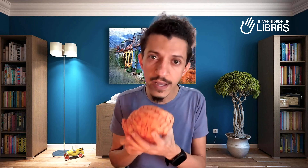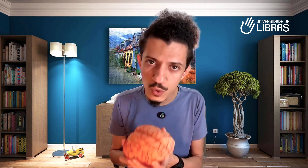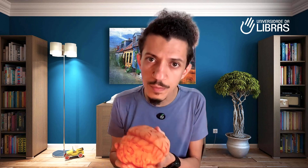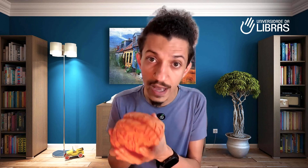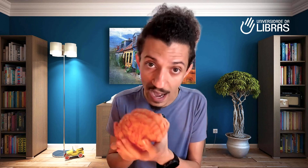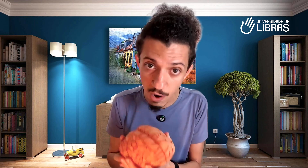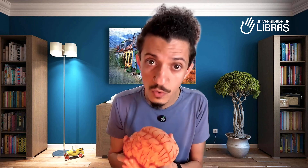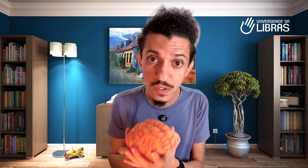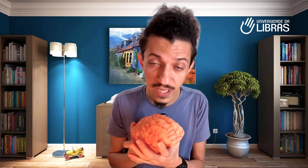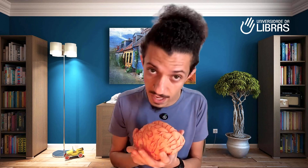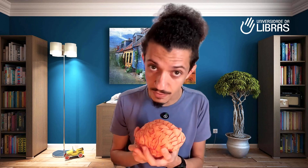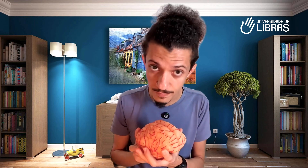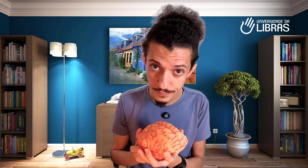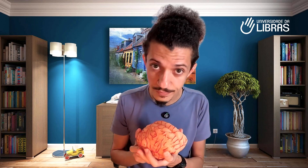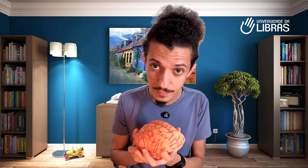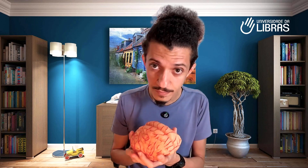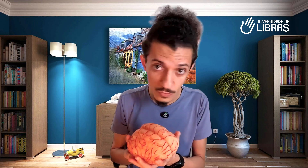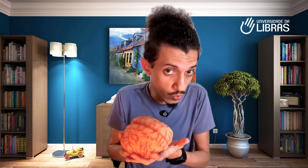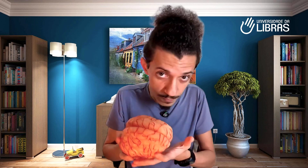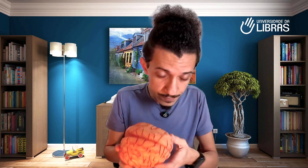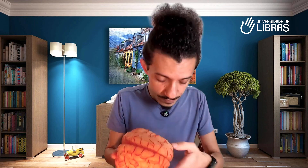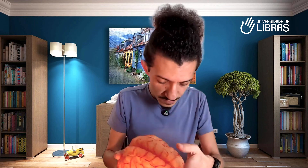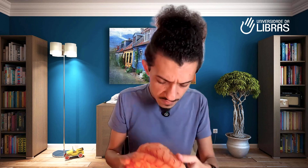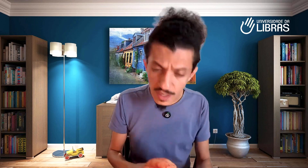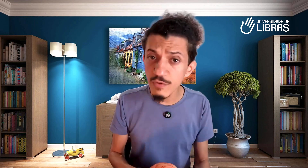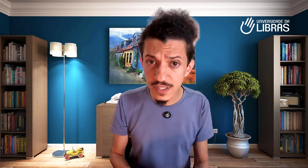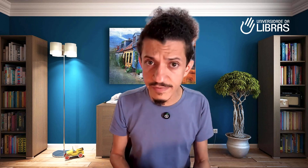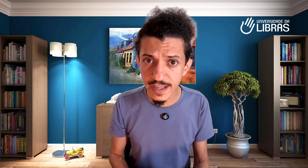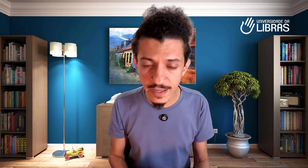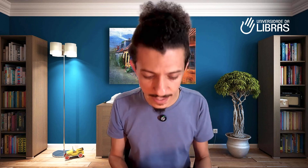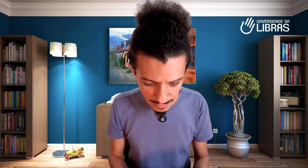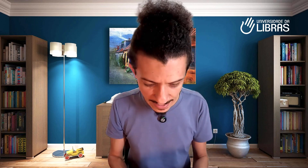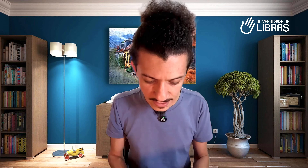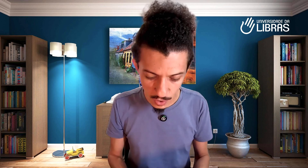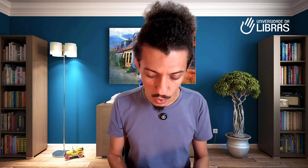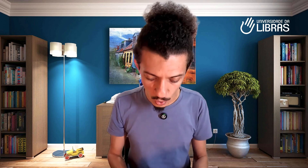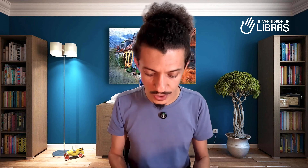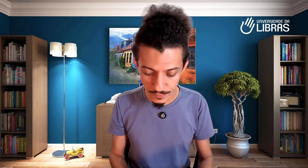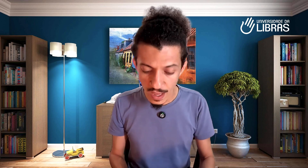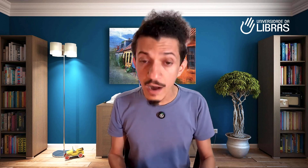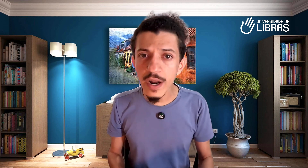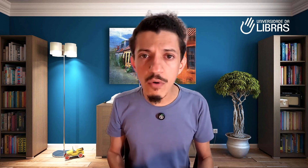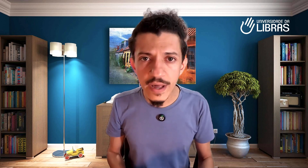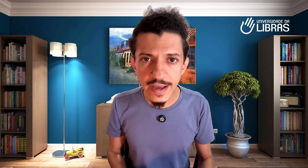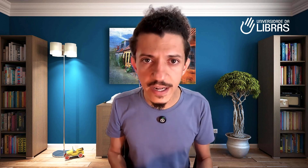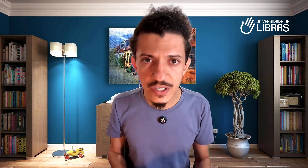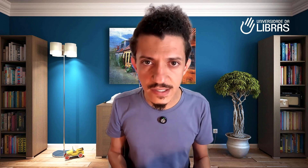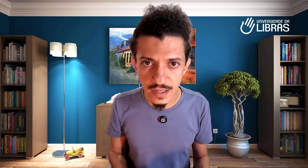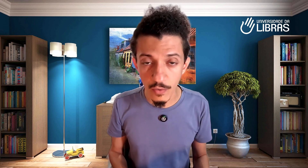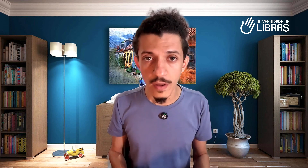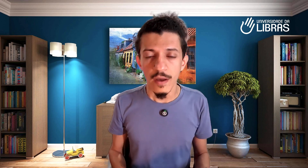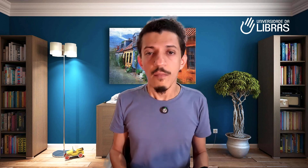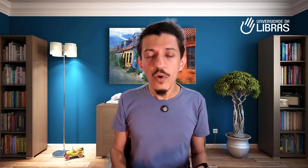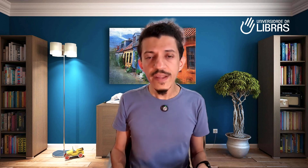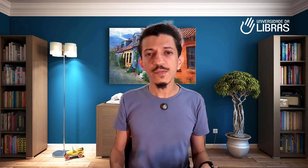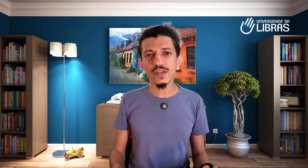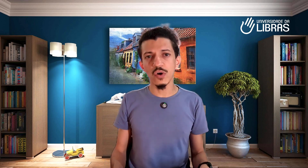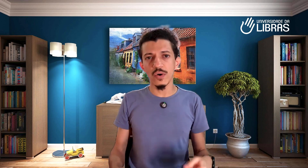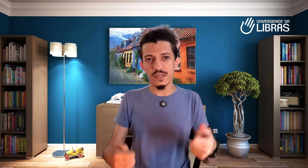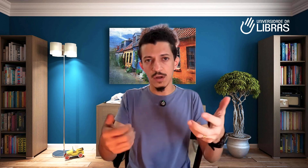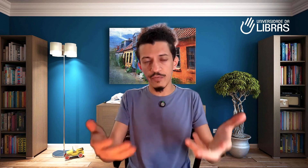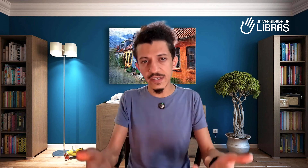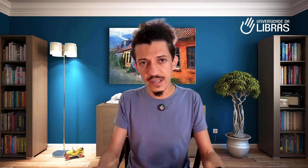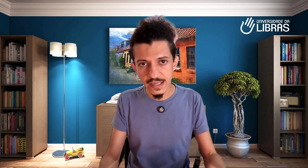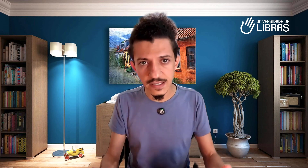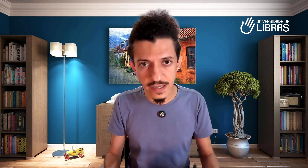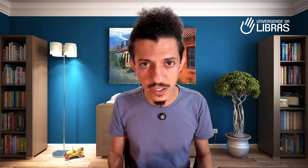se resume ao cérebro. Tudo. E você vai entender mais hoje. Agora, qual que é a grande questão? Muitas pessoas,